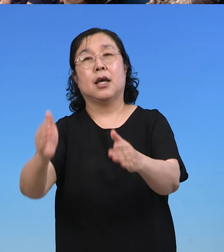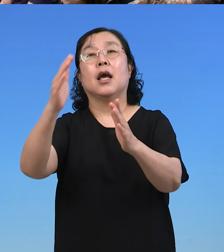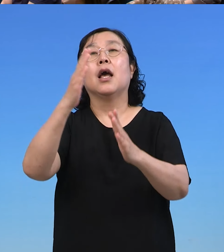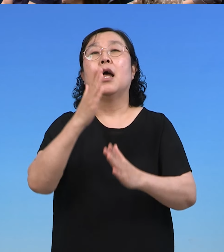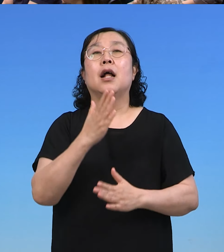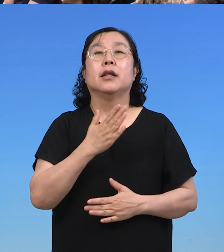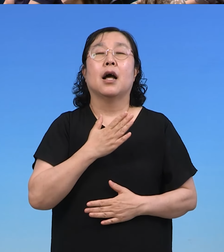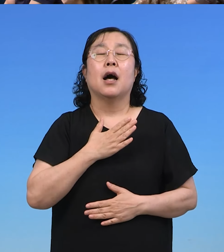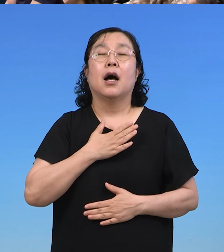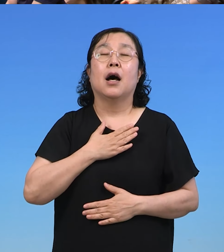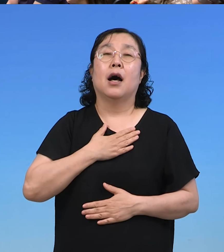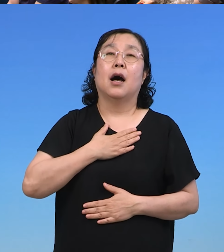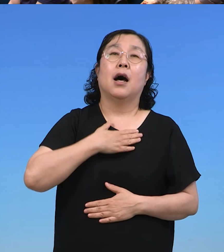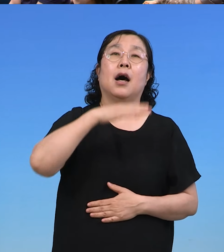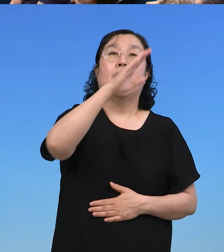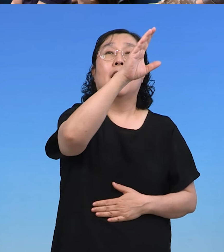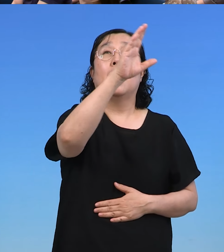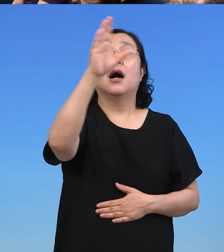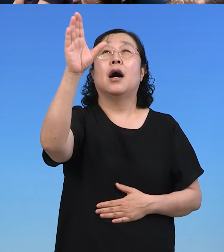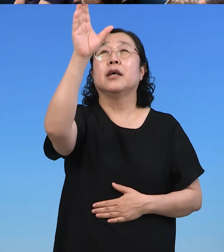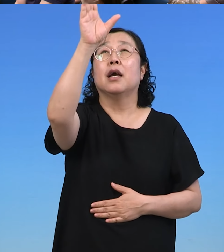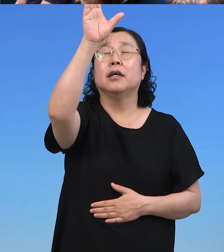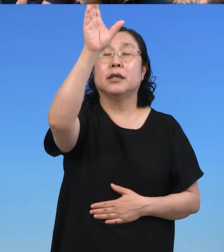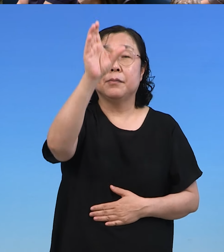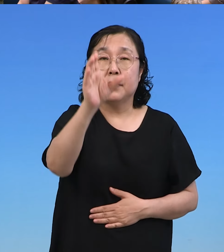나의 십자가 지고